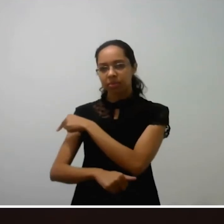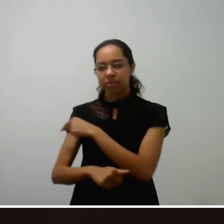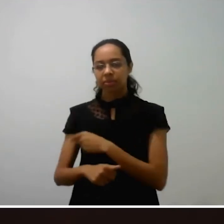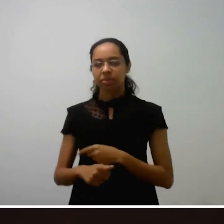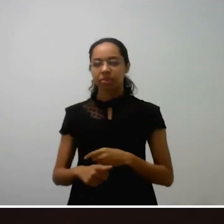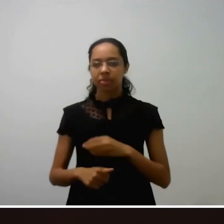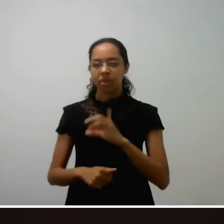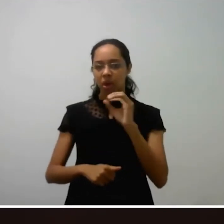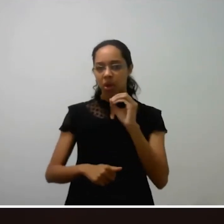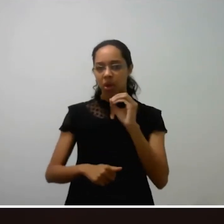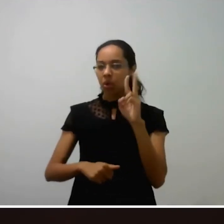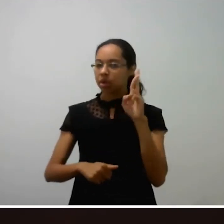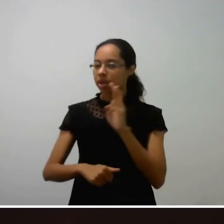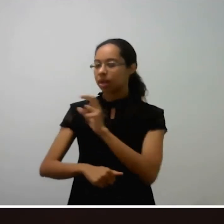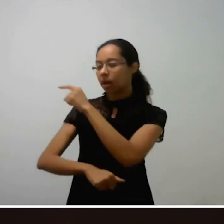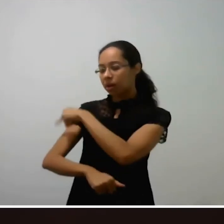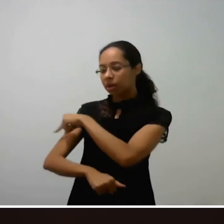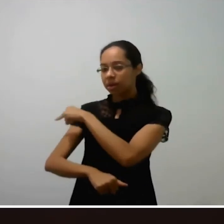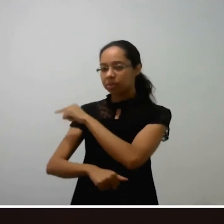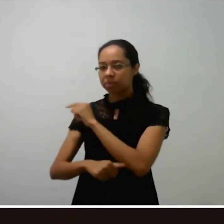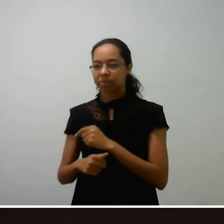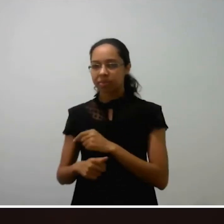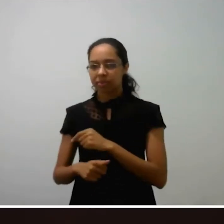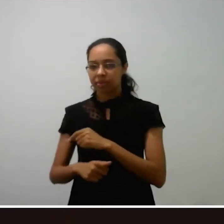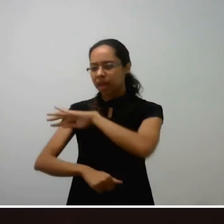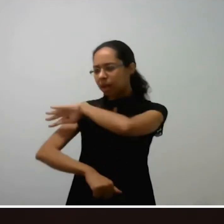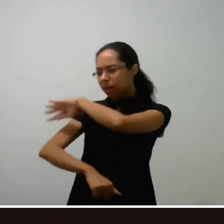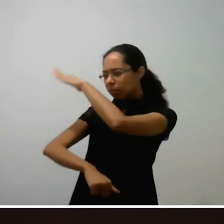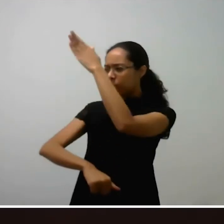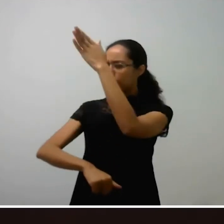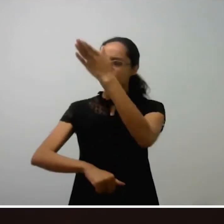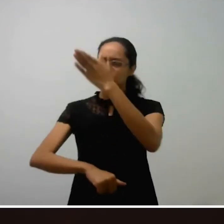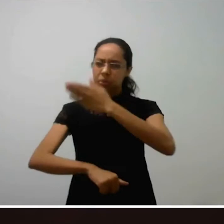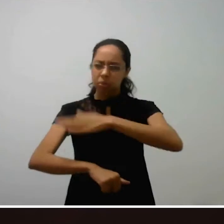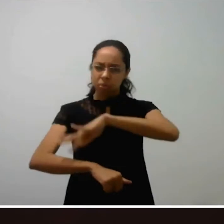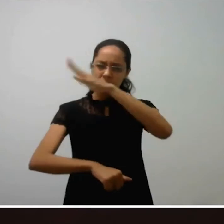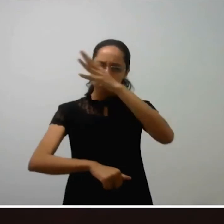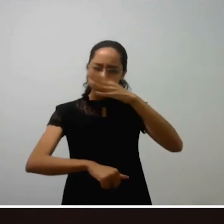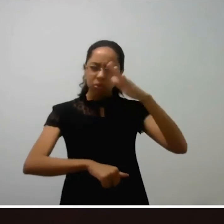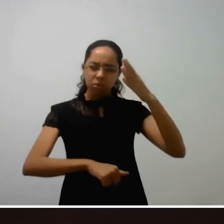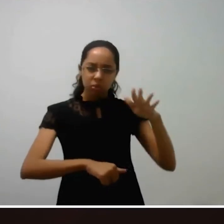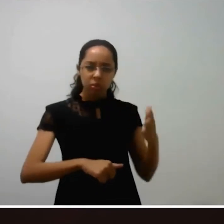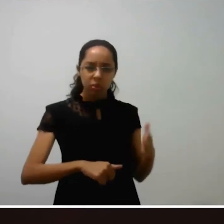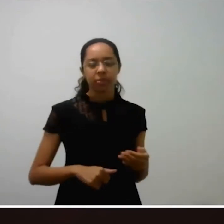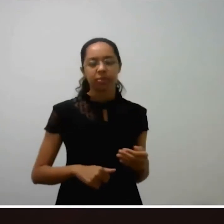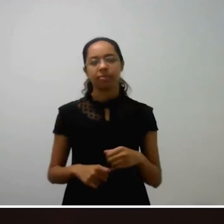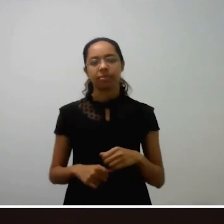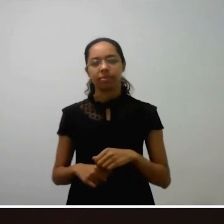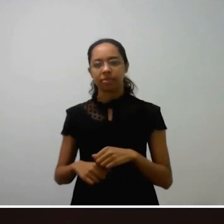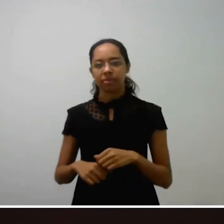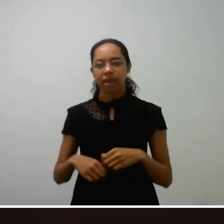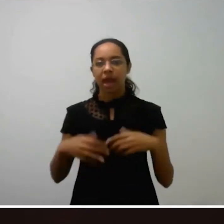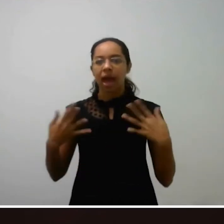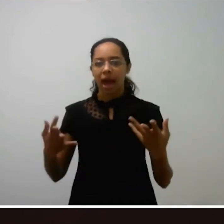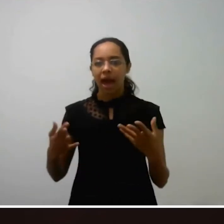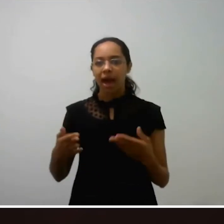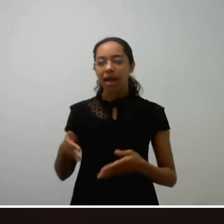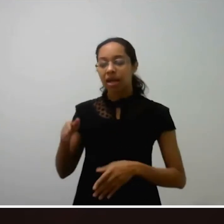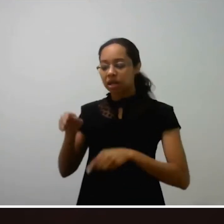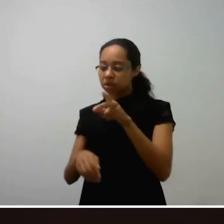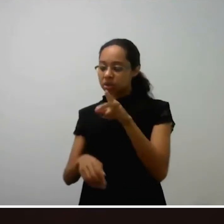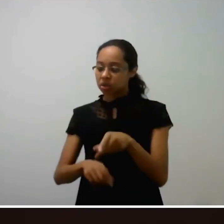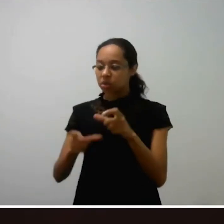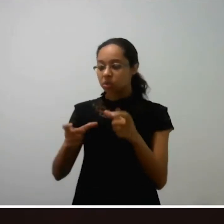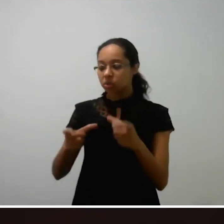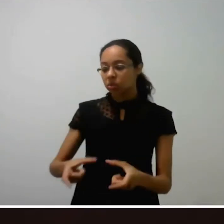dessa enorme cadeia de montanhas, e Deus preservou e fortificou esses dois grupos por